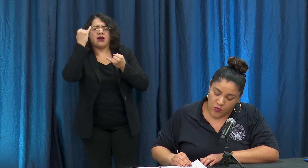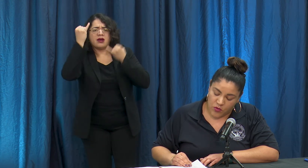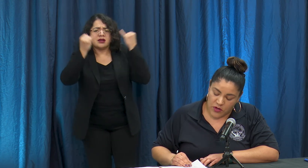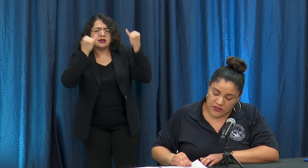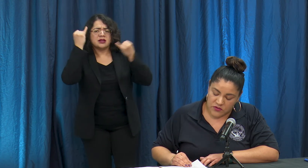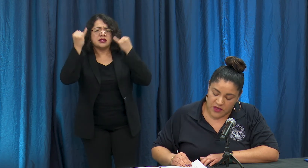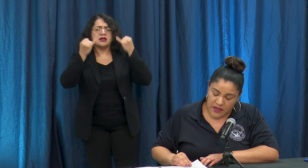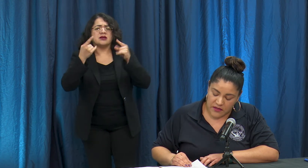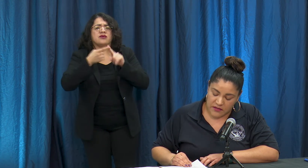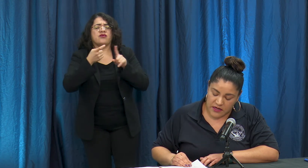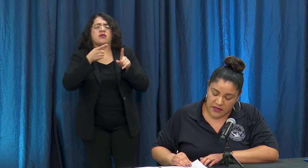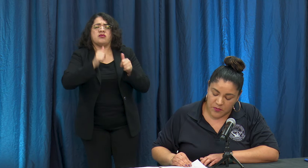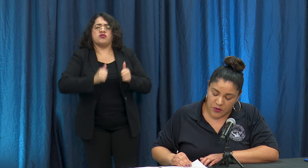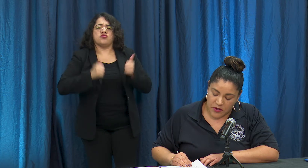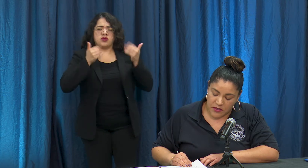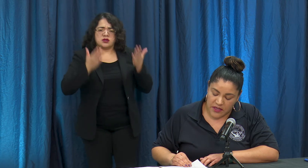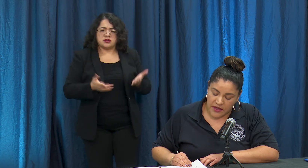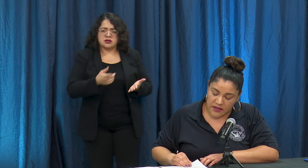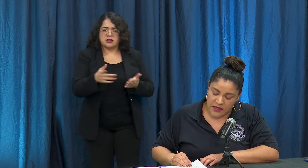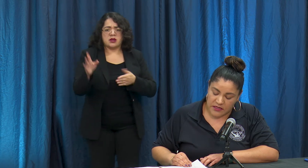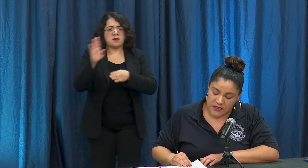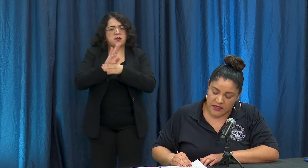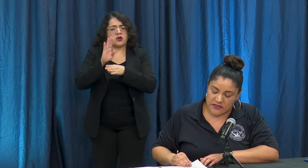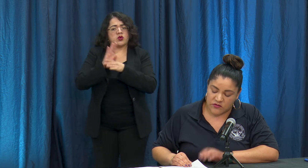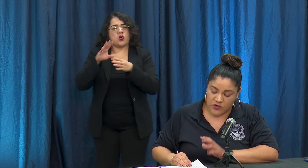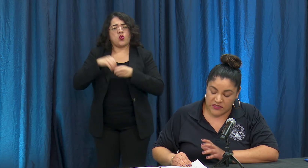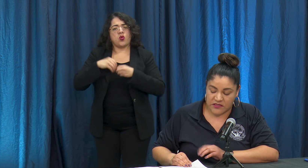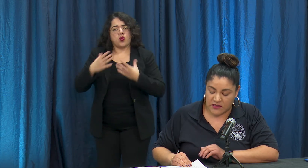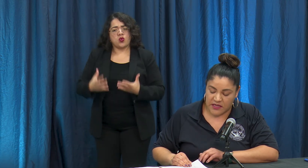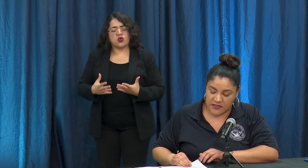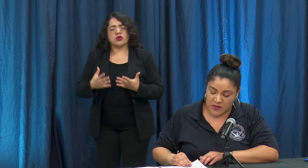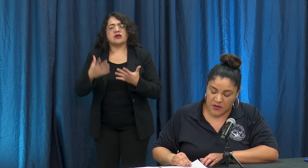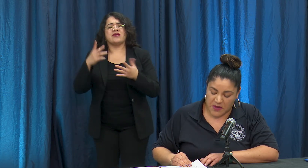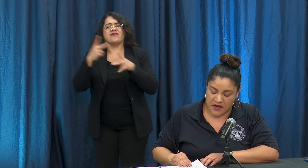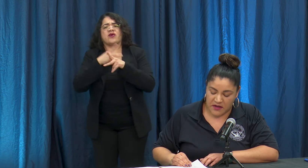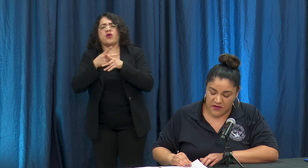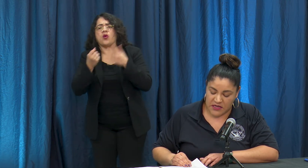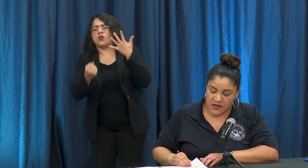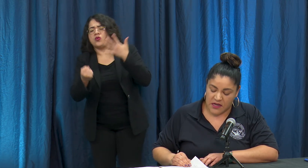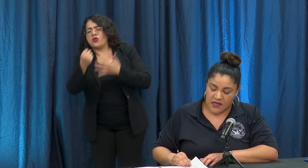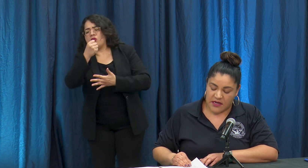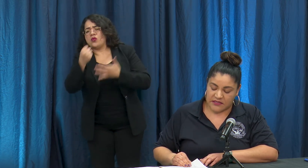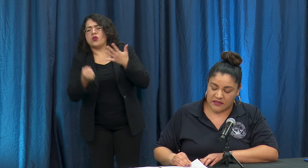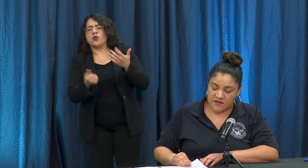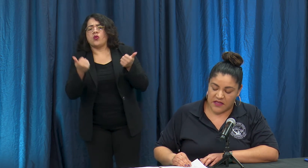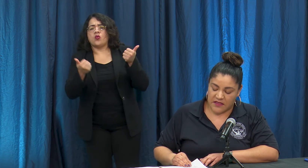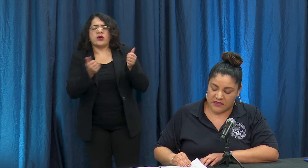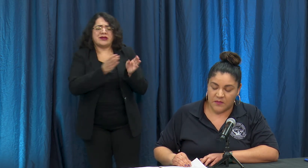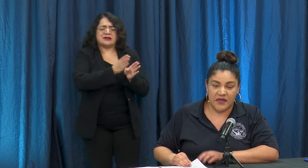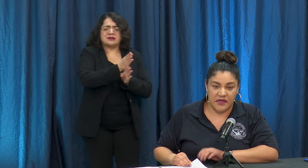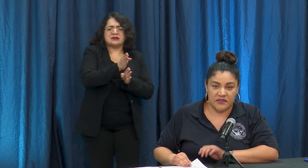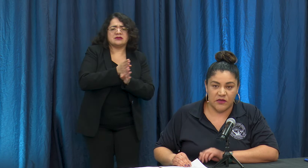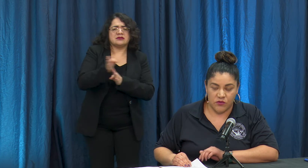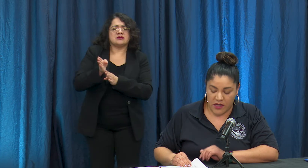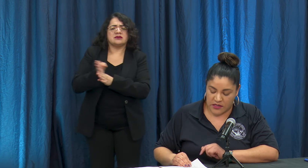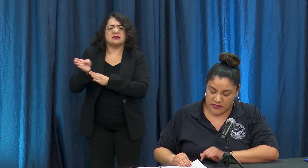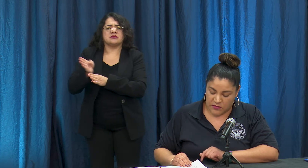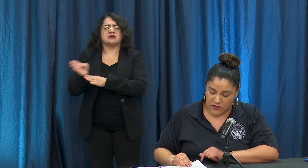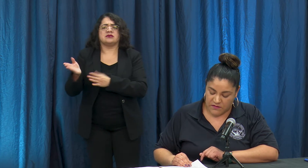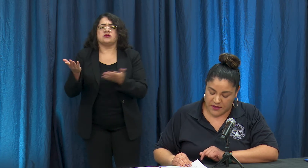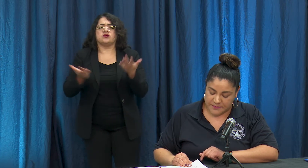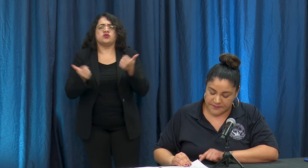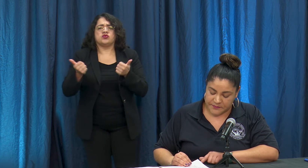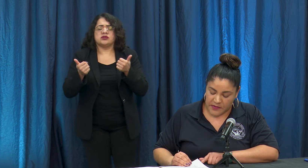sobre cómo la ciudad tiene que prioridad y es unas estrategias también para reabrir las actividades de manera segura